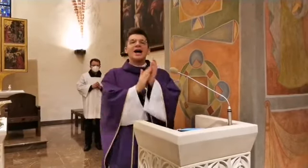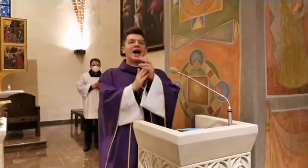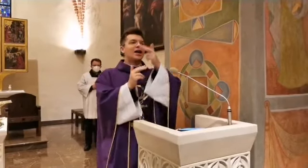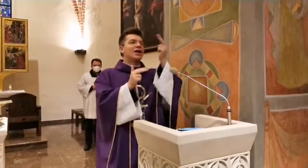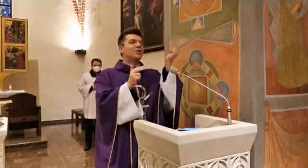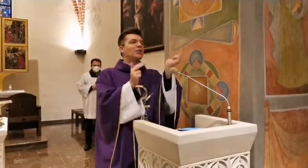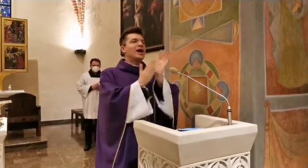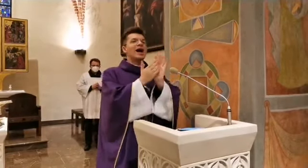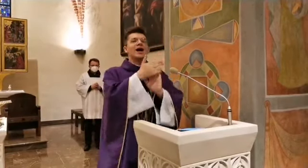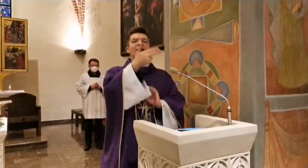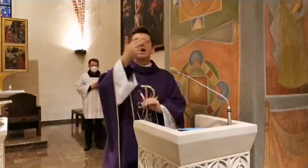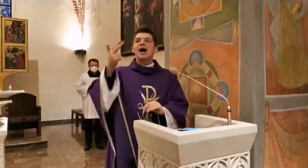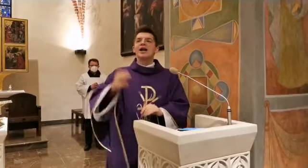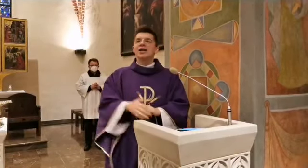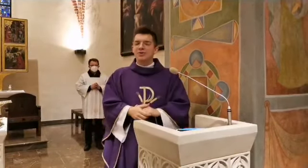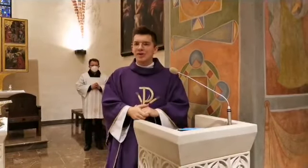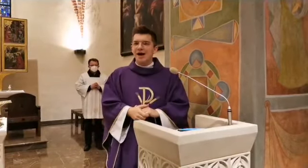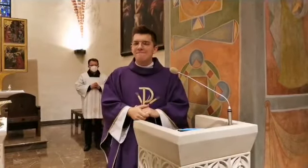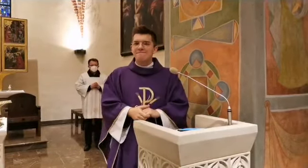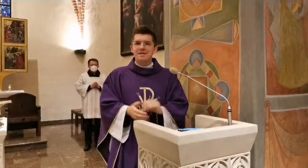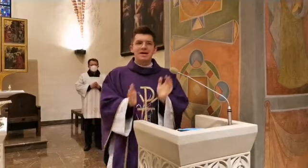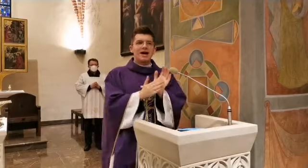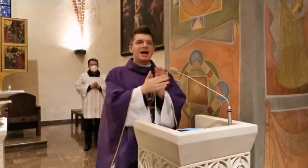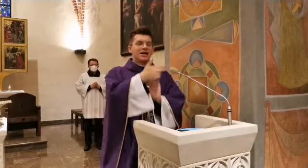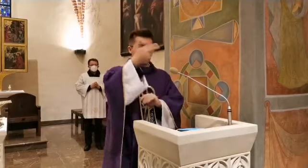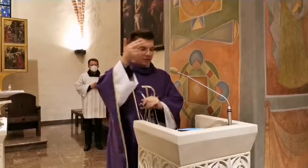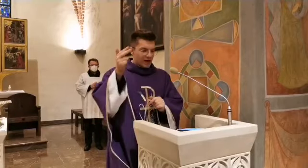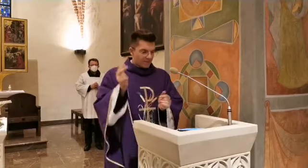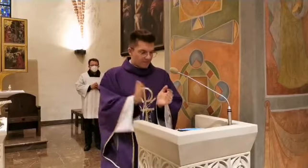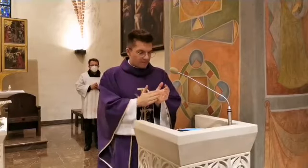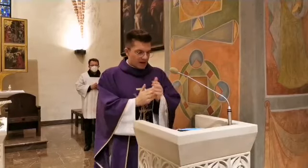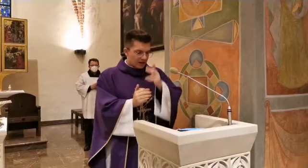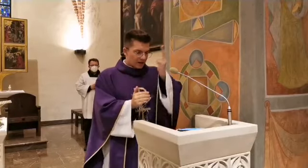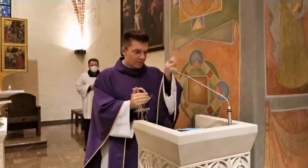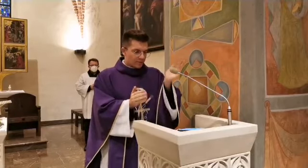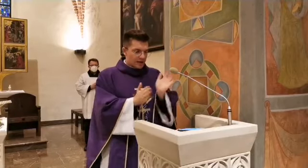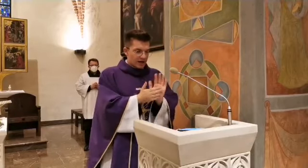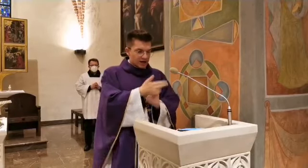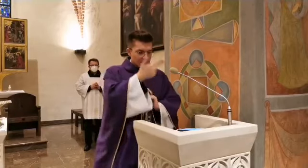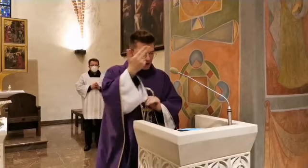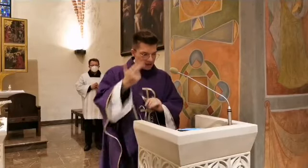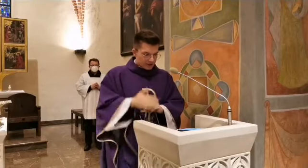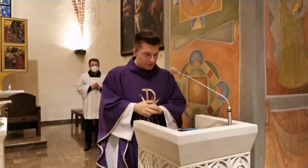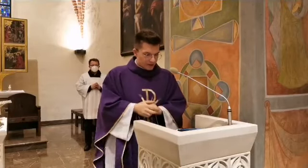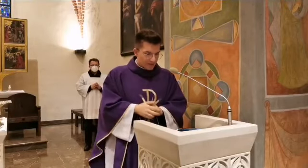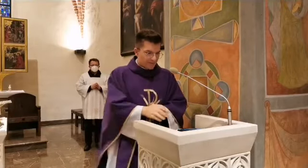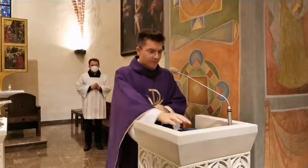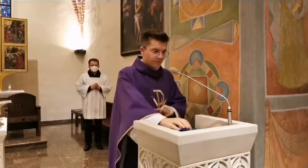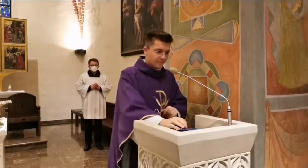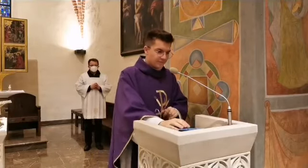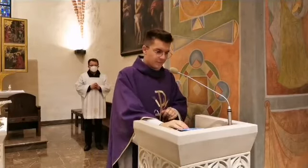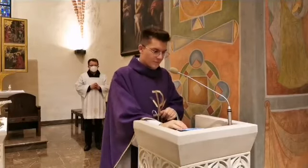Alleluja, alleluja, alleluja, alleluja, alleluja,